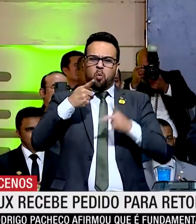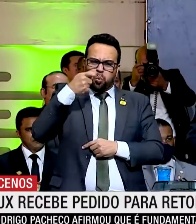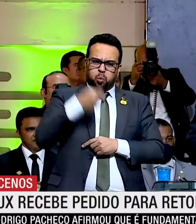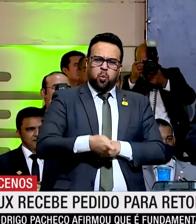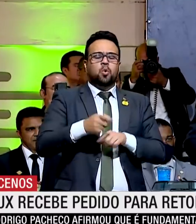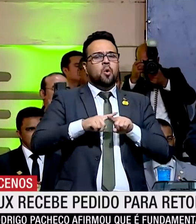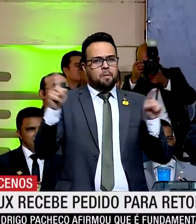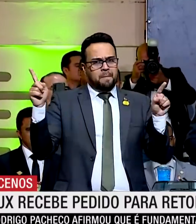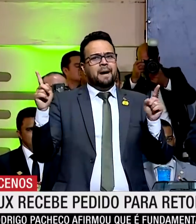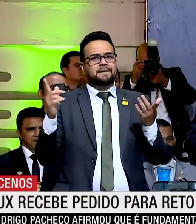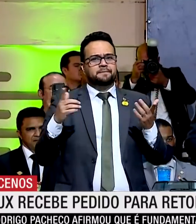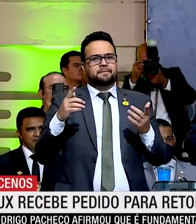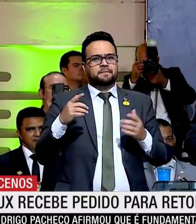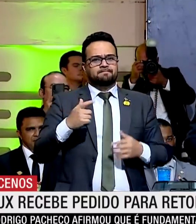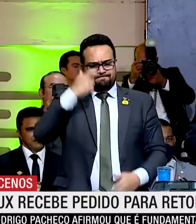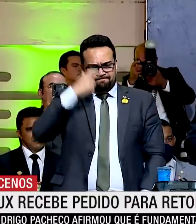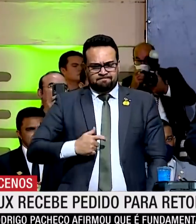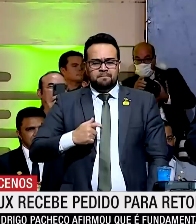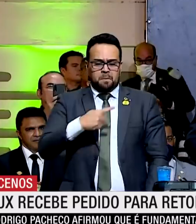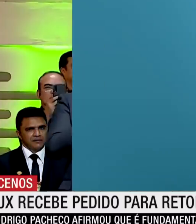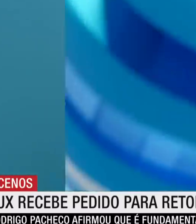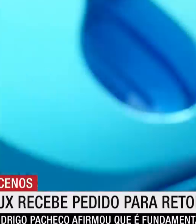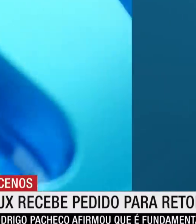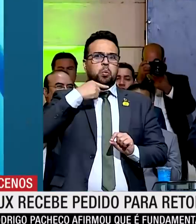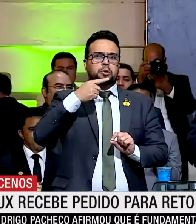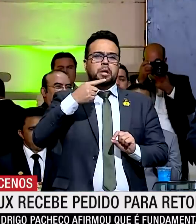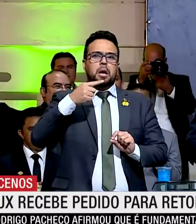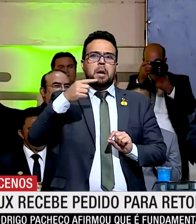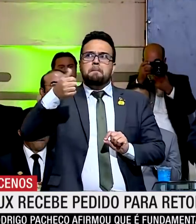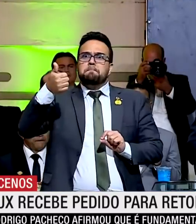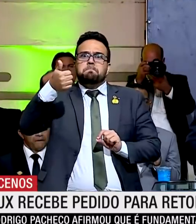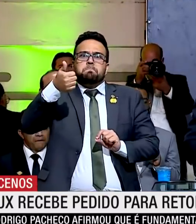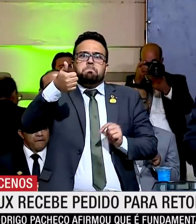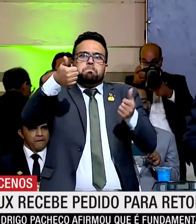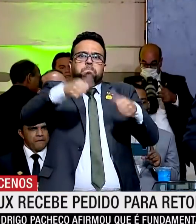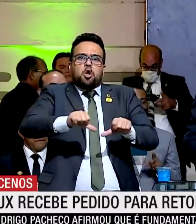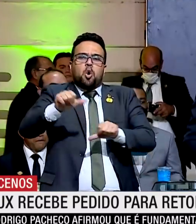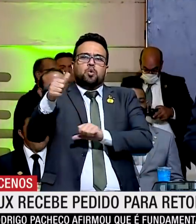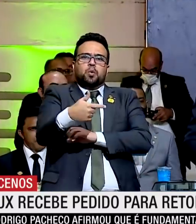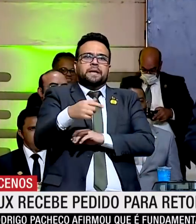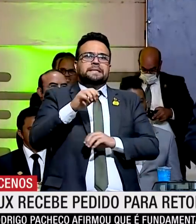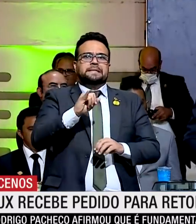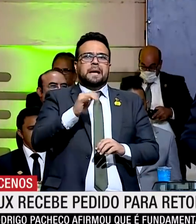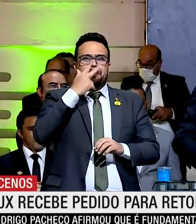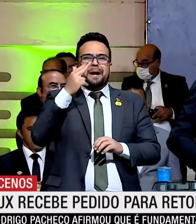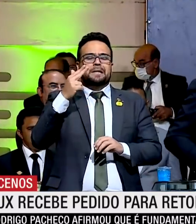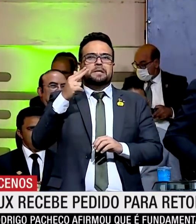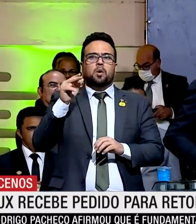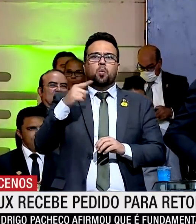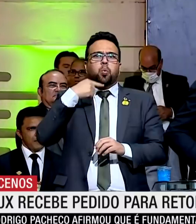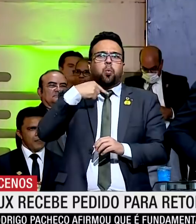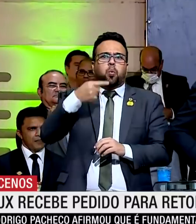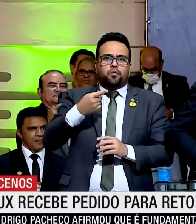têm um presidente que fala a verdade acima de tudo. Só que, mais uma vez, disparou críticas